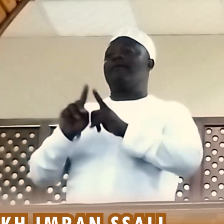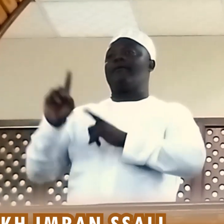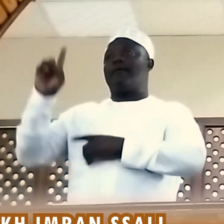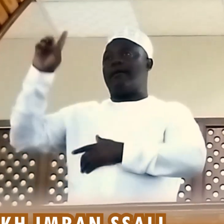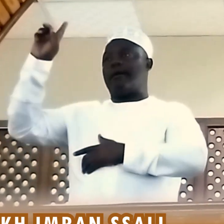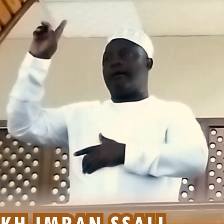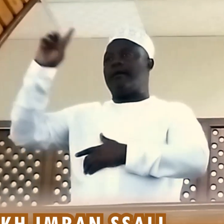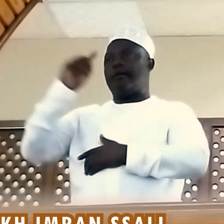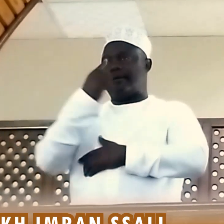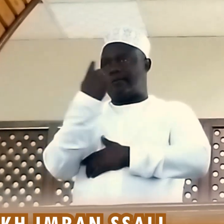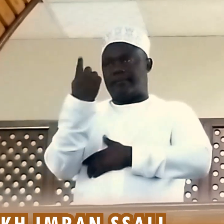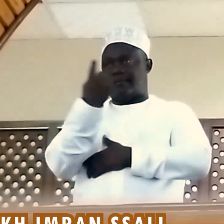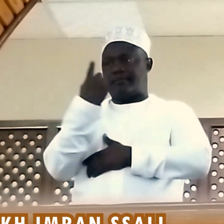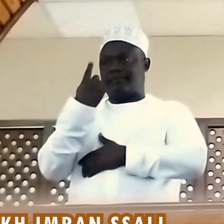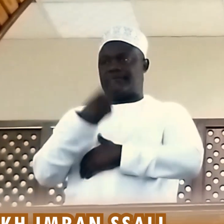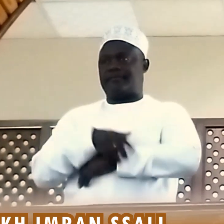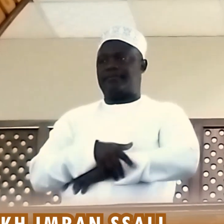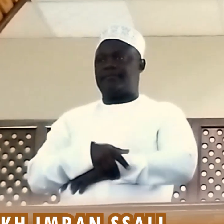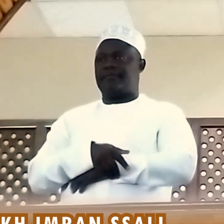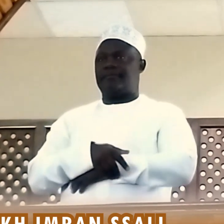الله تبارك وتعالى